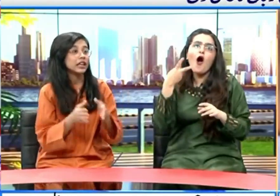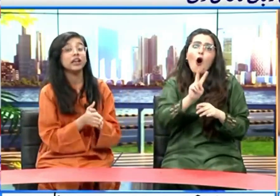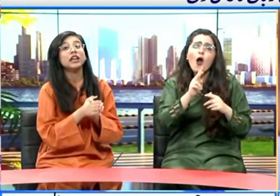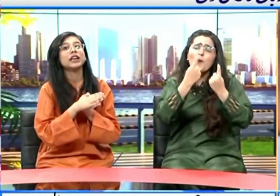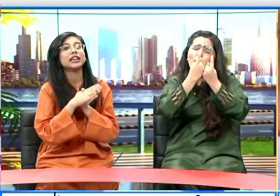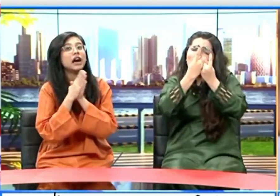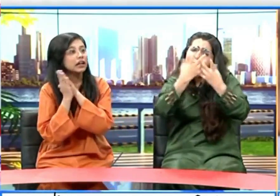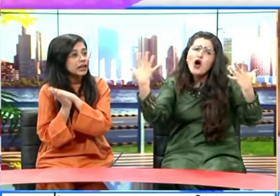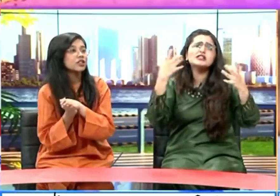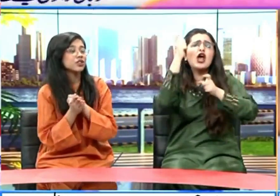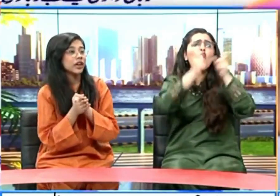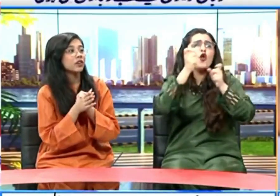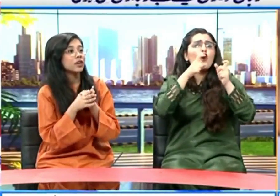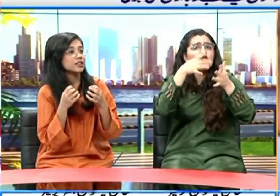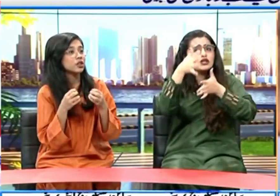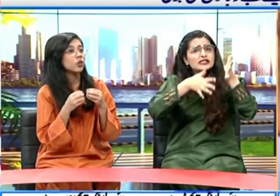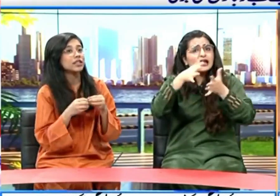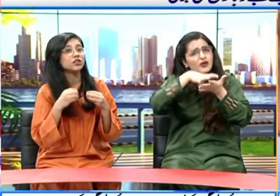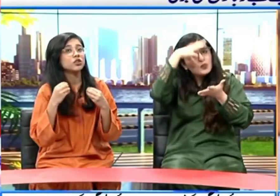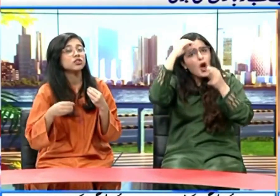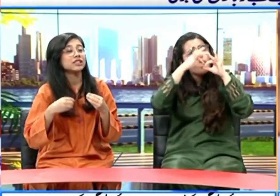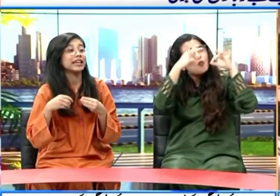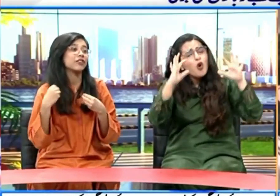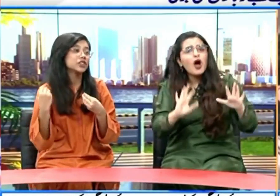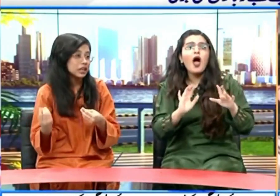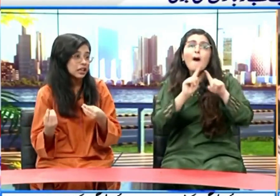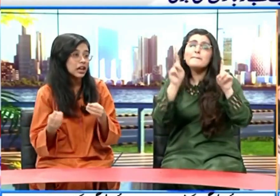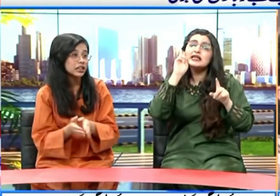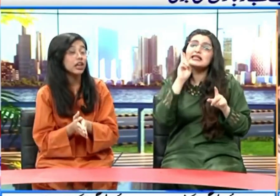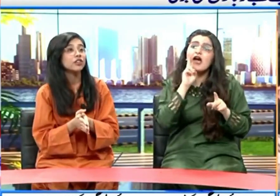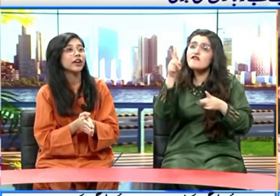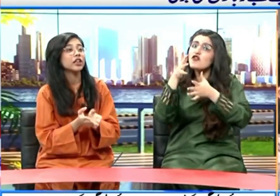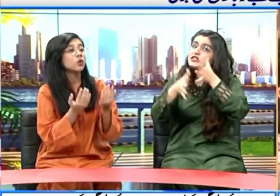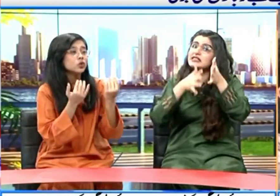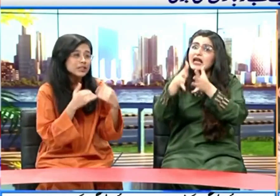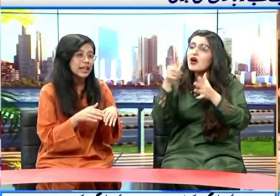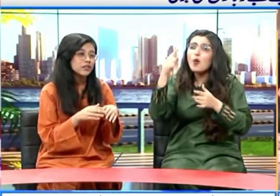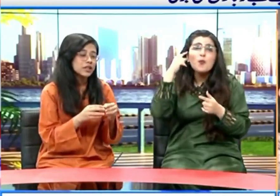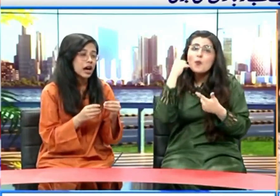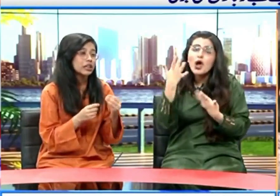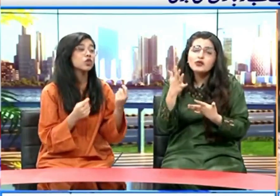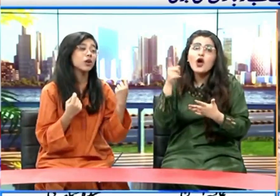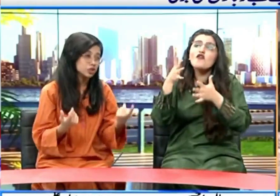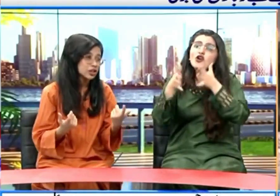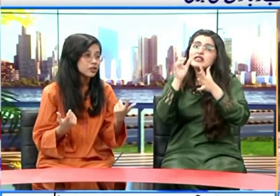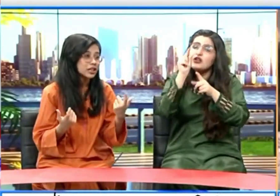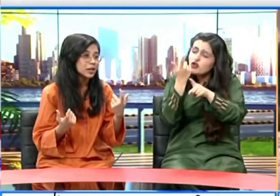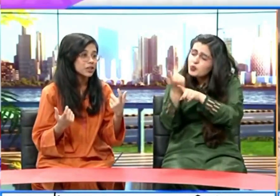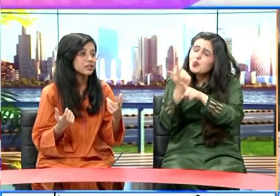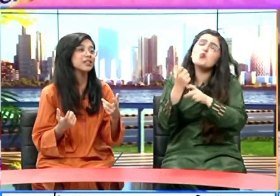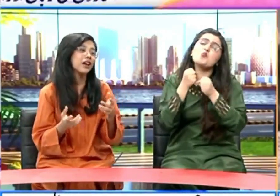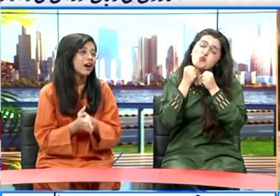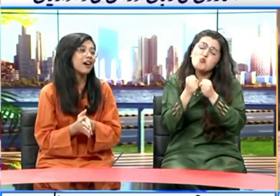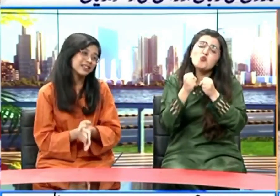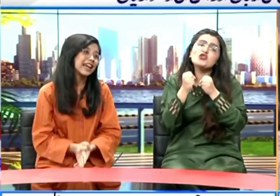آتی ہے. لیکن اگر جو ہے کوئی ایسے لوگ ہیں جن کو سائن لینگویج نہیں آتی تو آئی تھنک ان کو سائن لینگویج سکھانا تھوڑا مشکل ہو جاتا ہے,